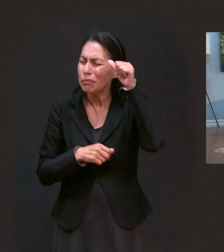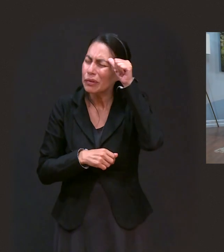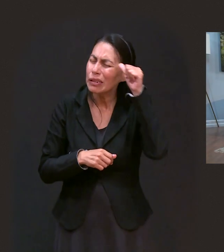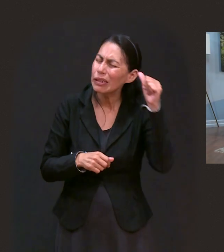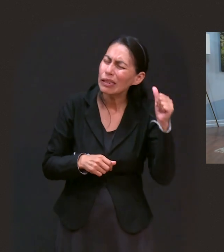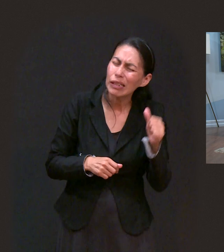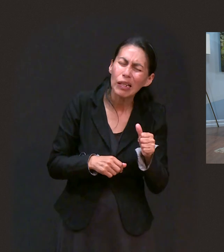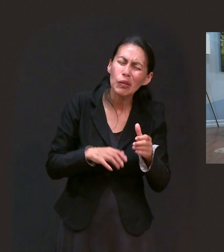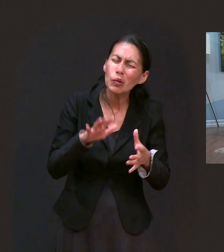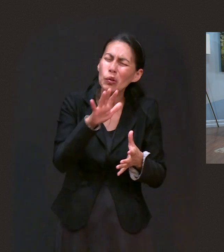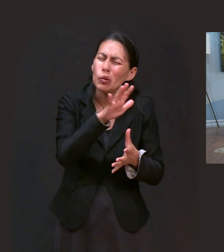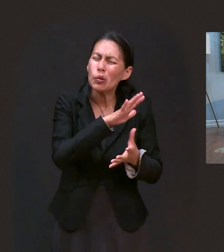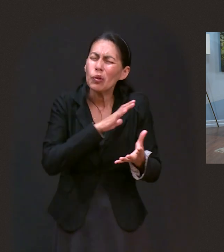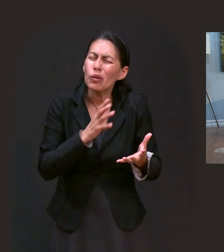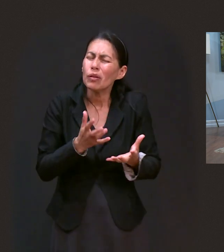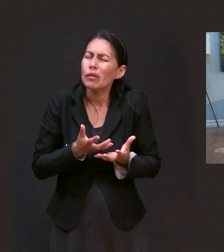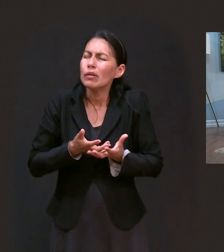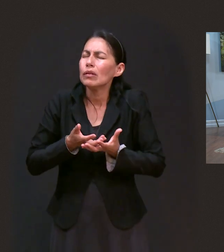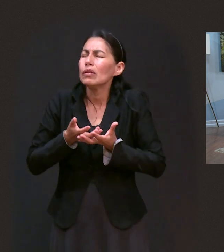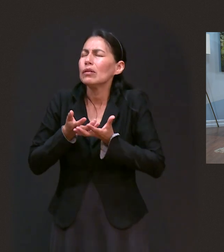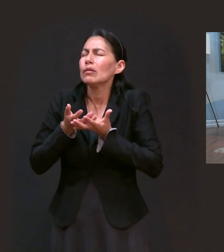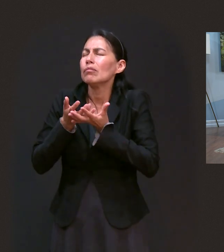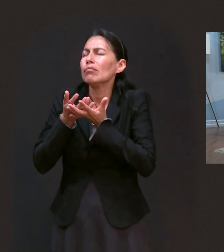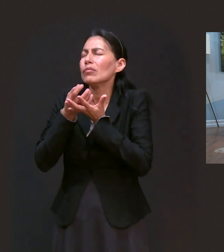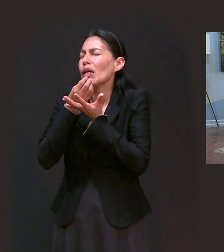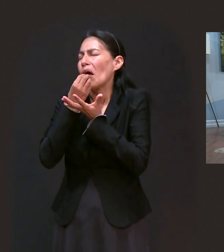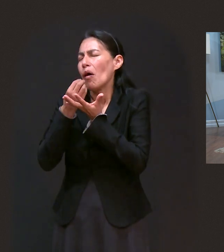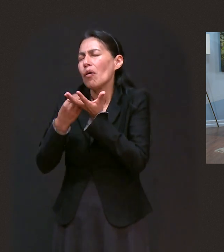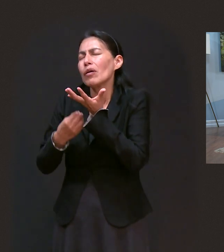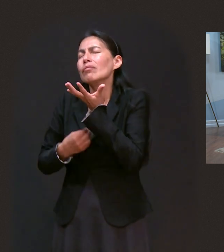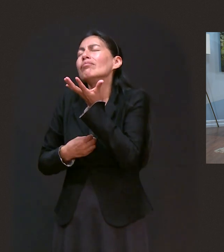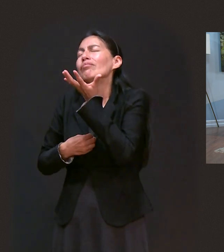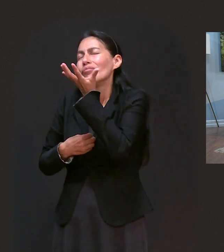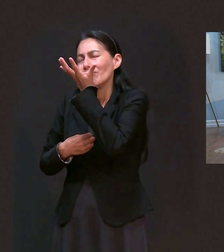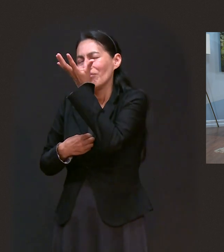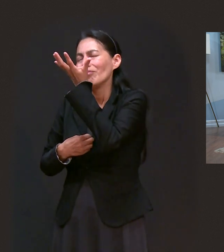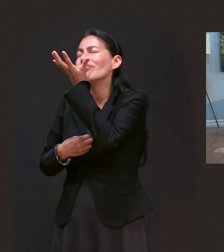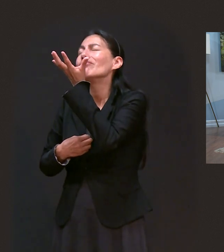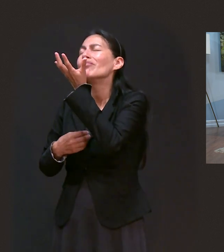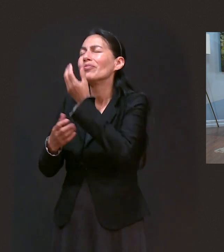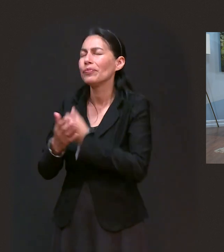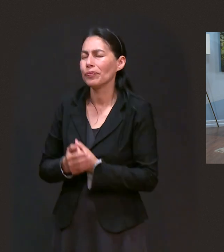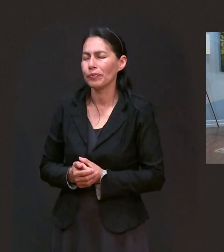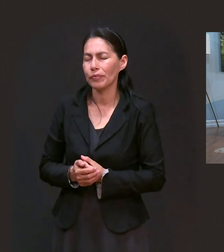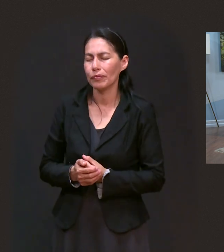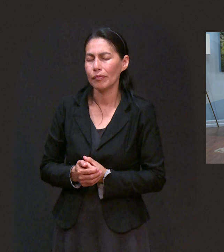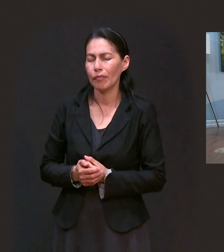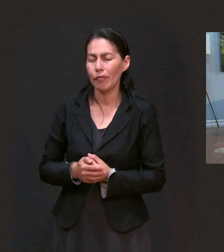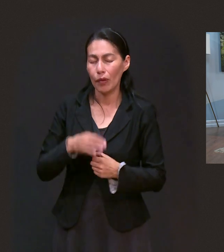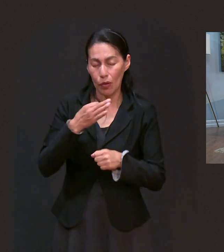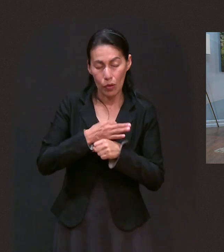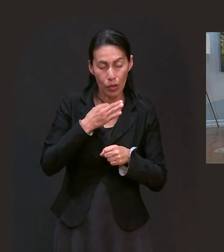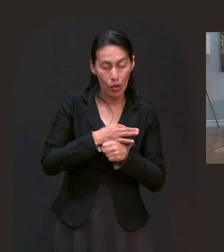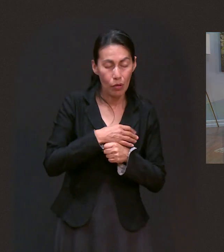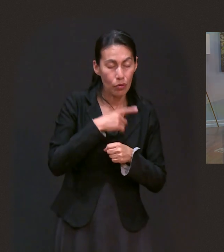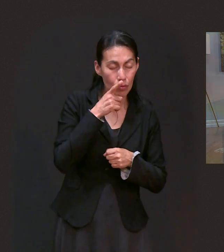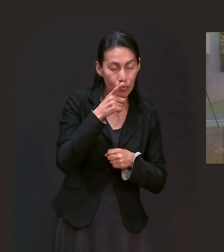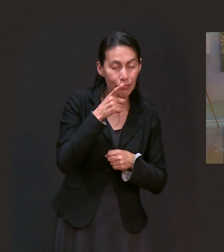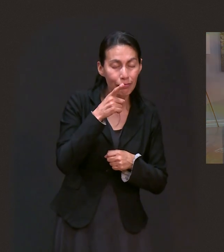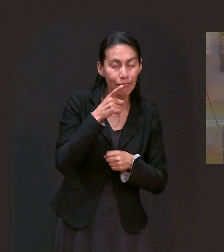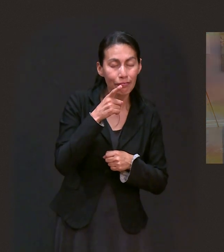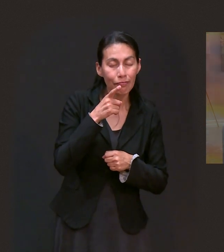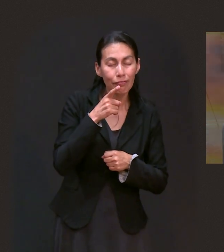padre celestial todos estos pedidos que hemos escuchado a través de los mensajes que ha leído el pastor